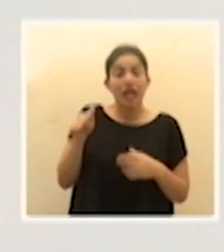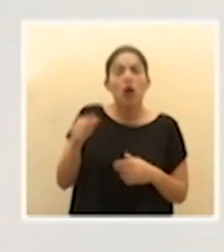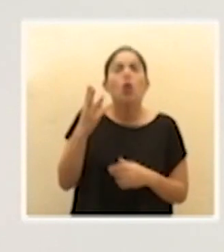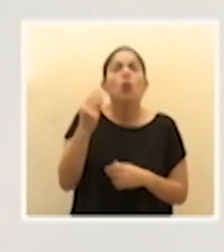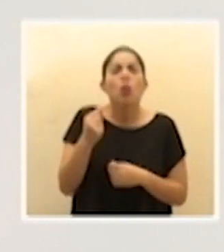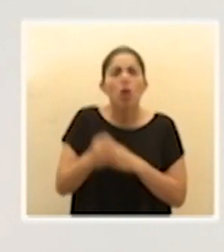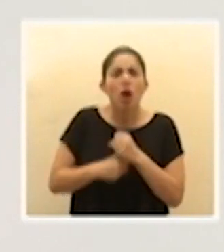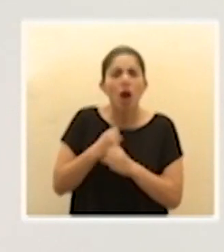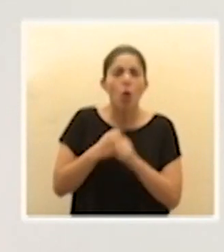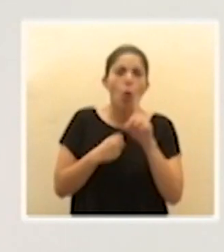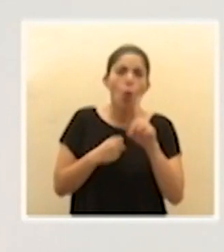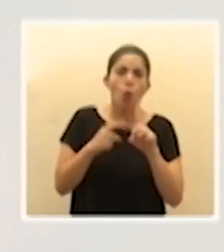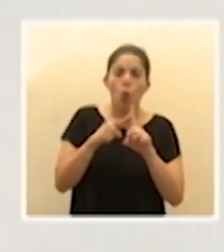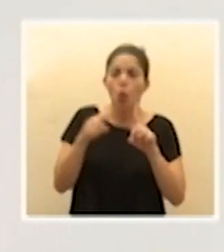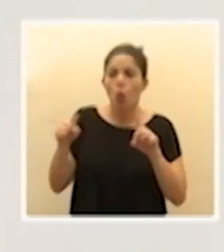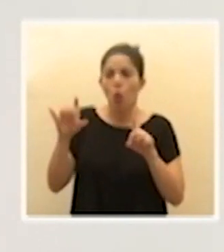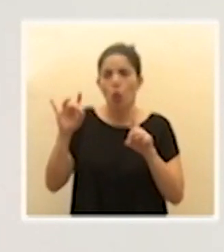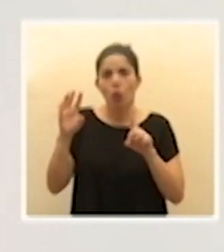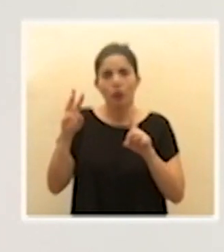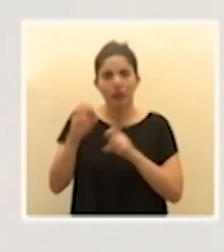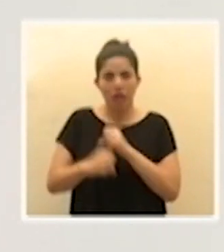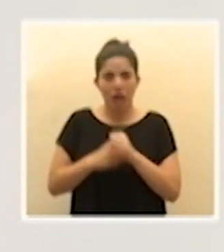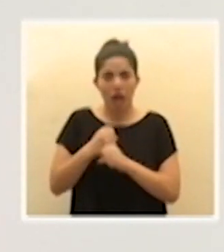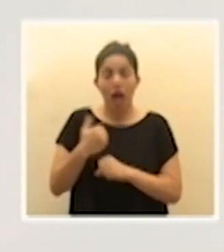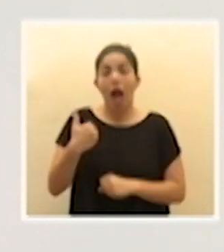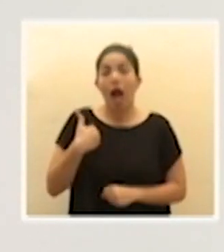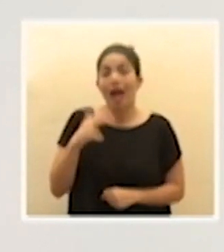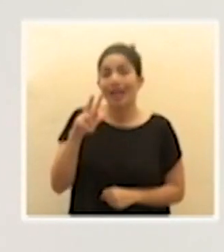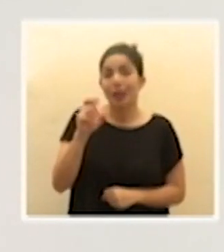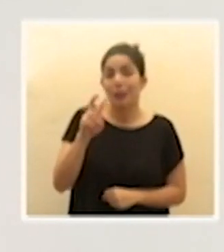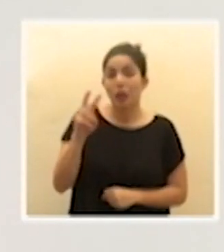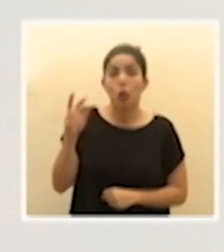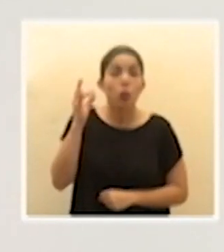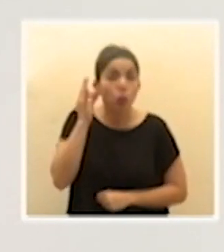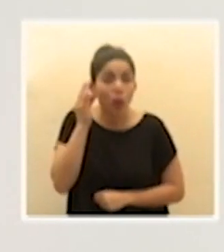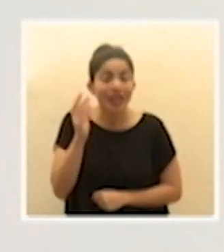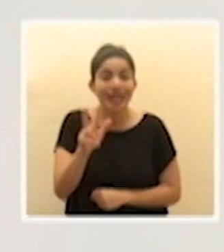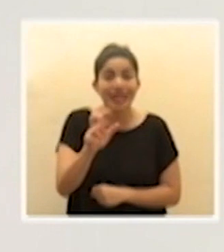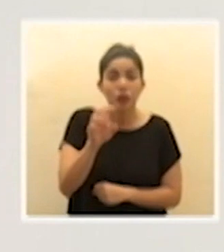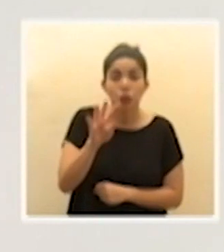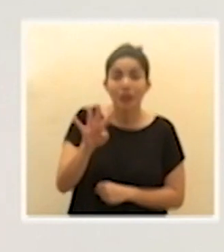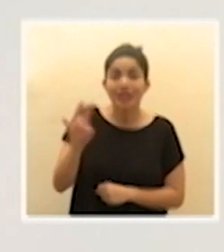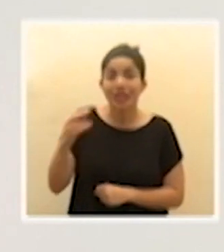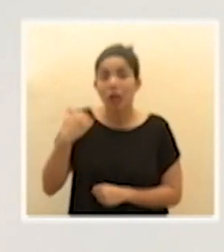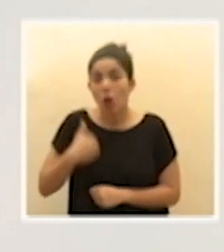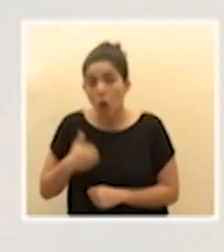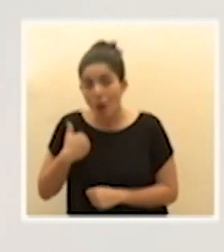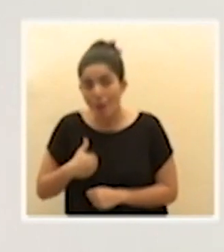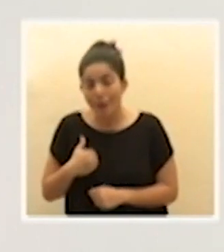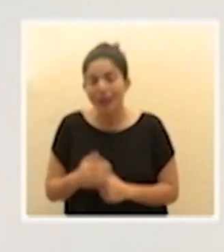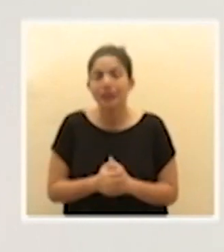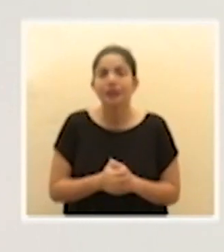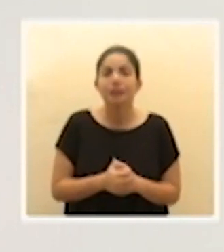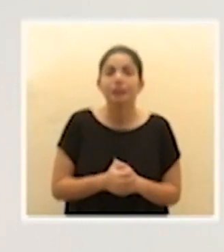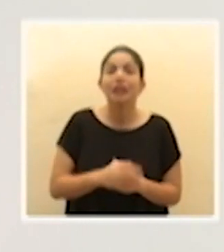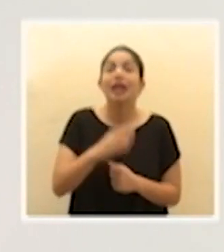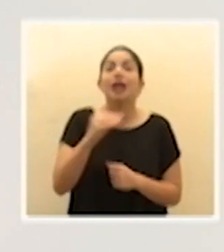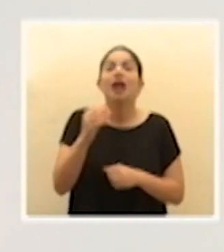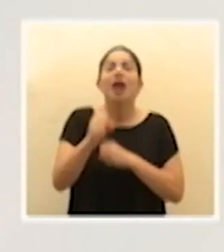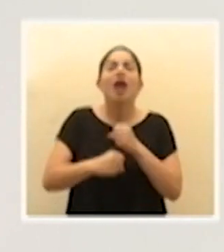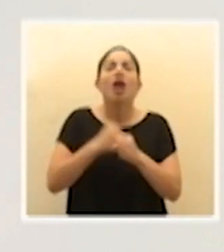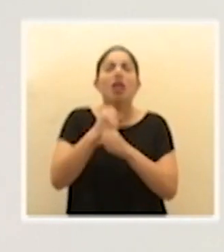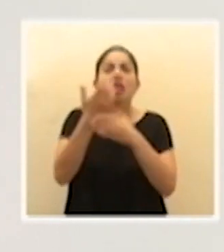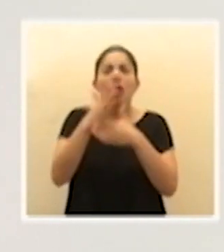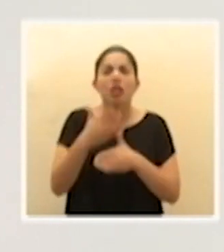el año hasta los 86 años. Tenemos 322 mujeres, 347 hombres y por edad